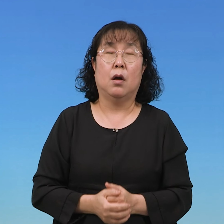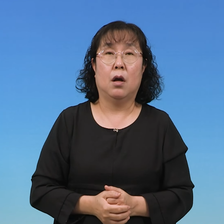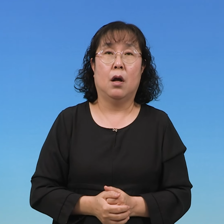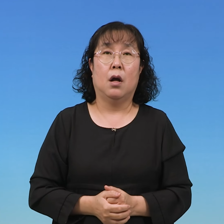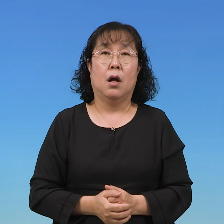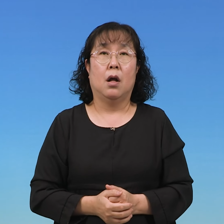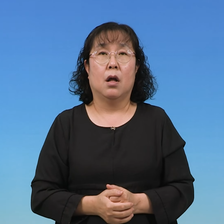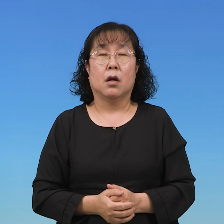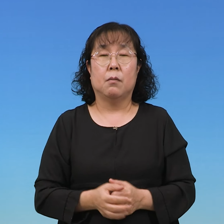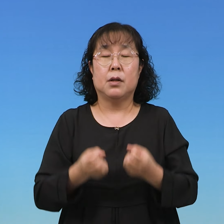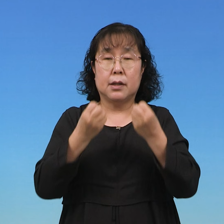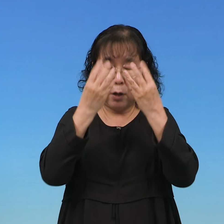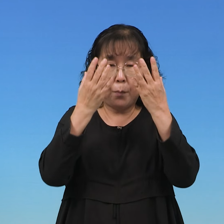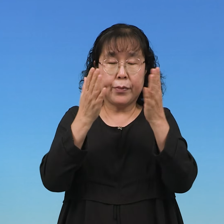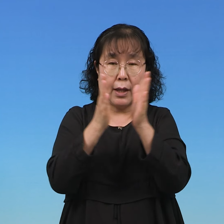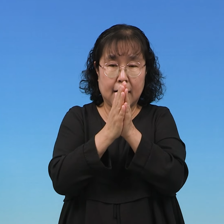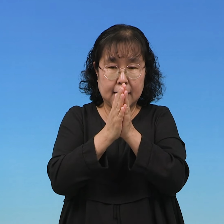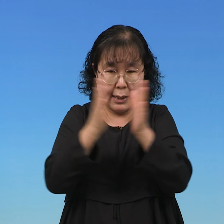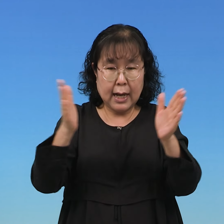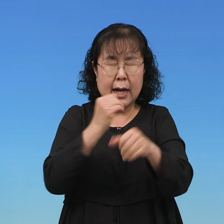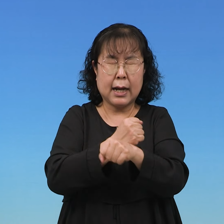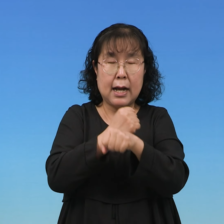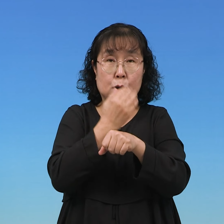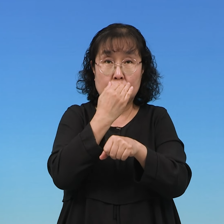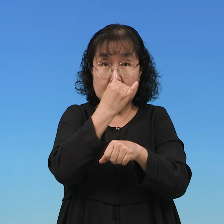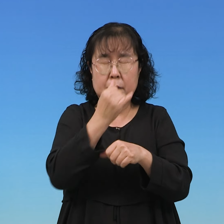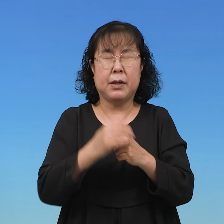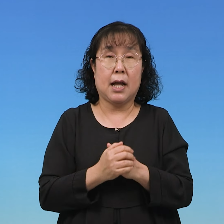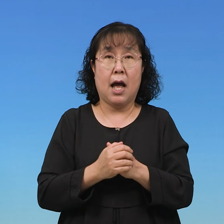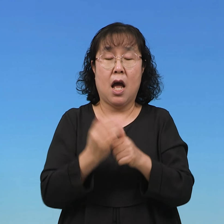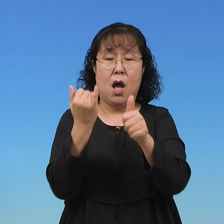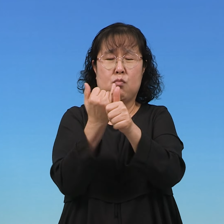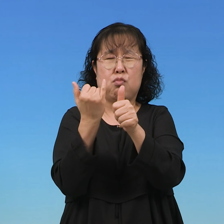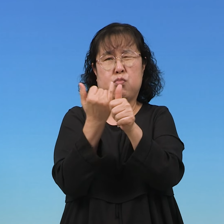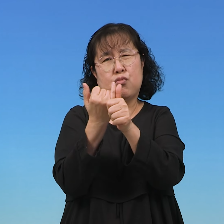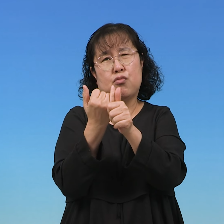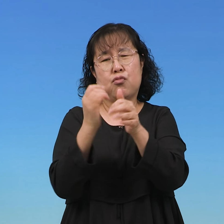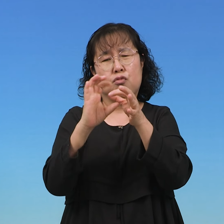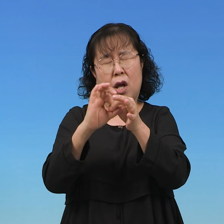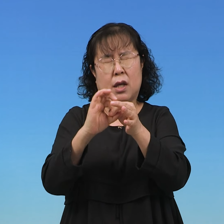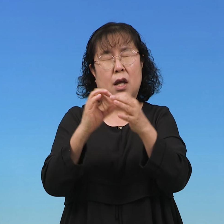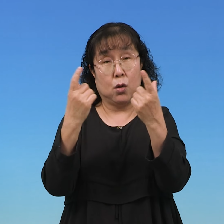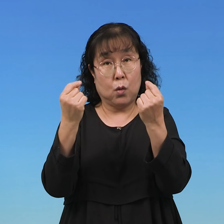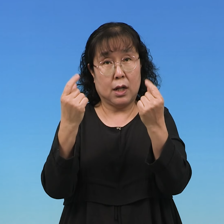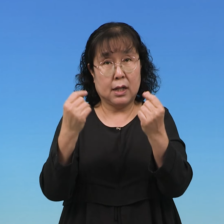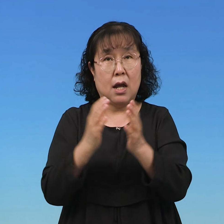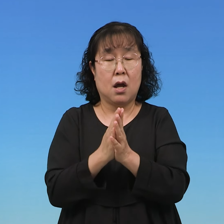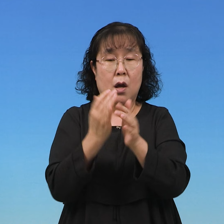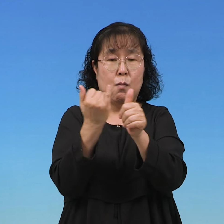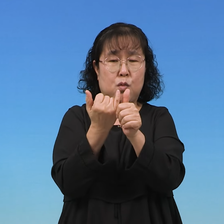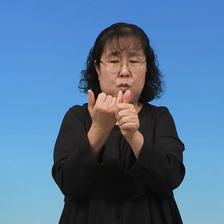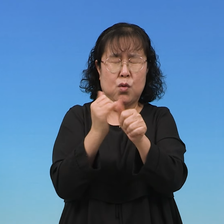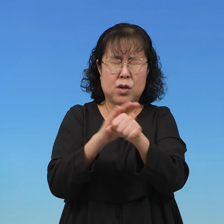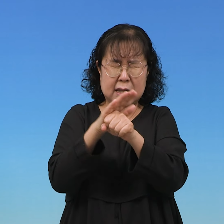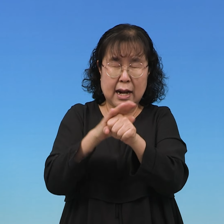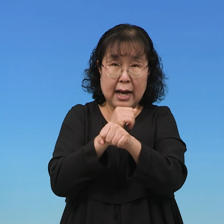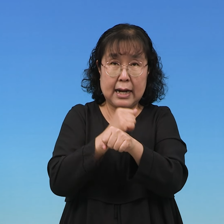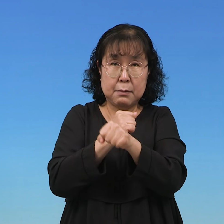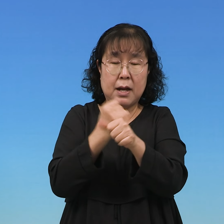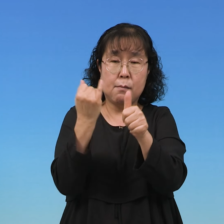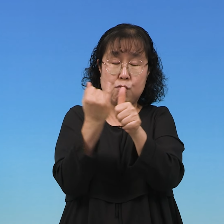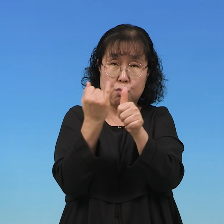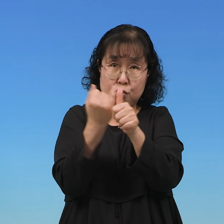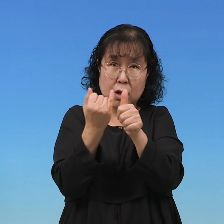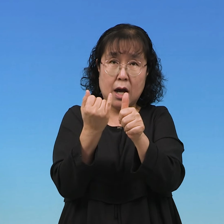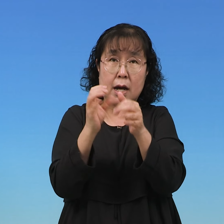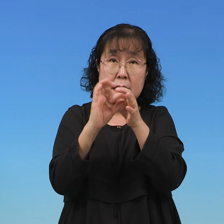부부 얼마나 이런저런 아픔이 많고 유곡질이 많고 내게 가장 사랑하는 대상도 부부지만 내게